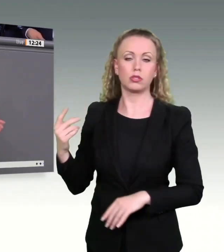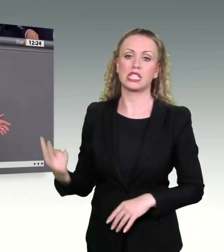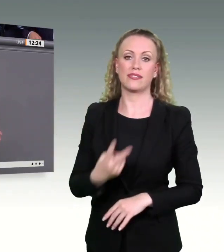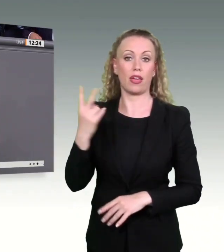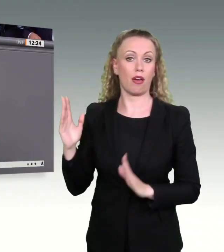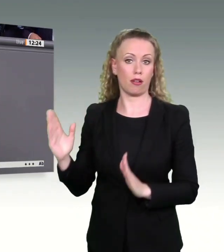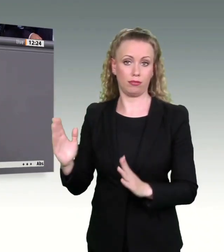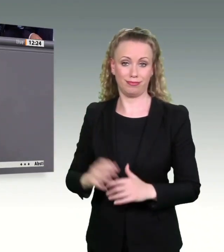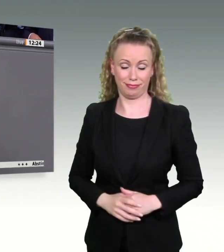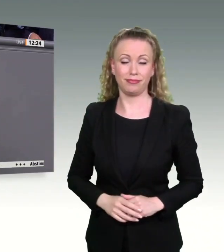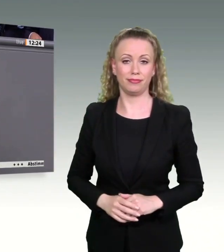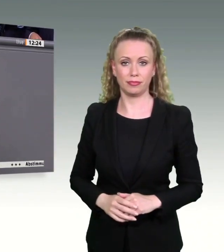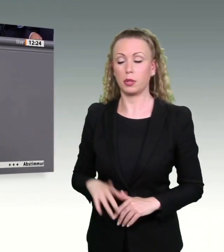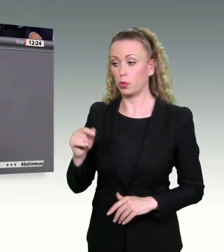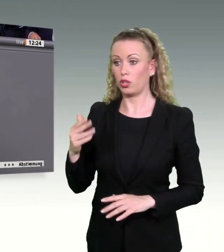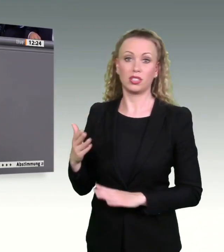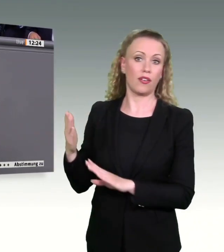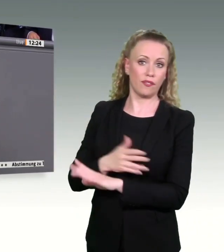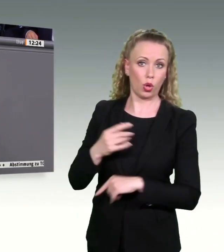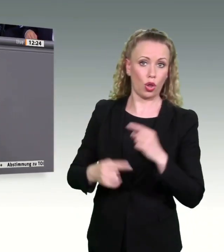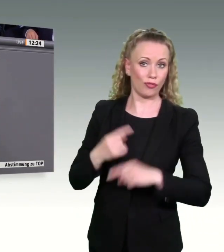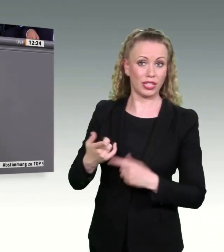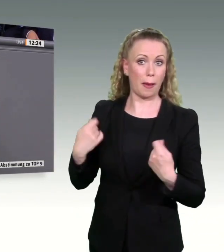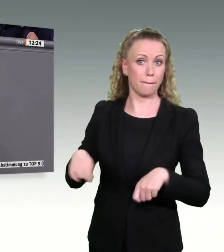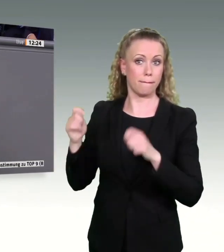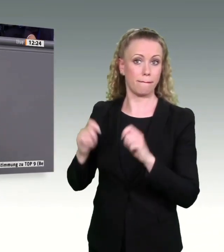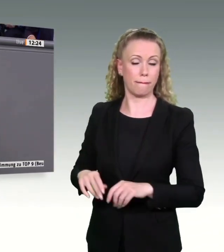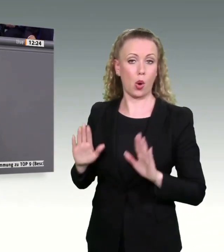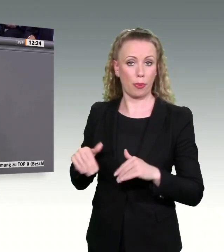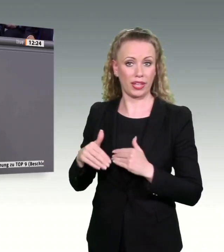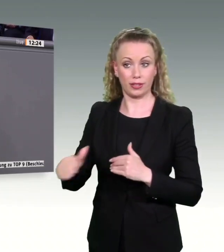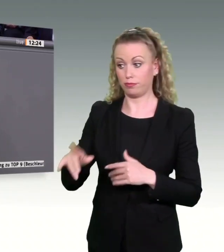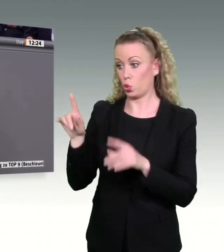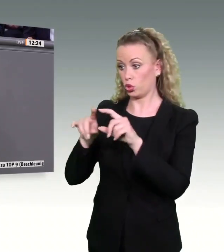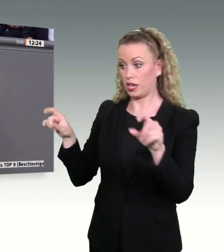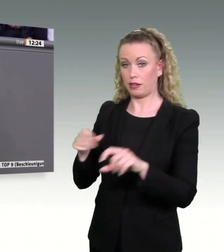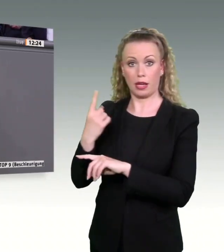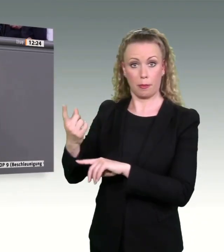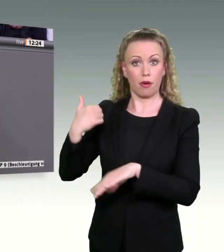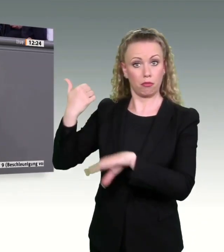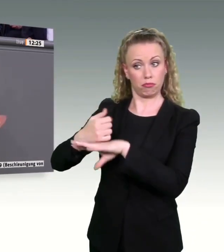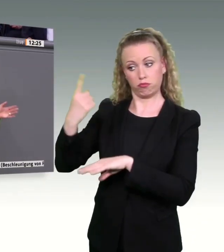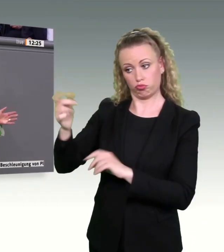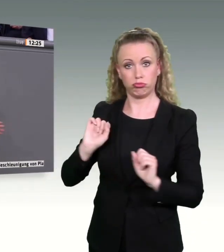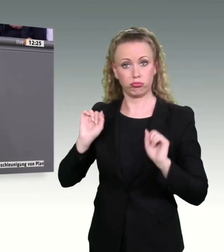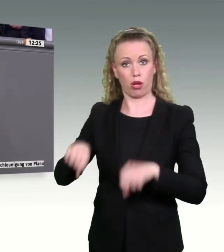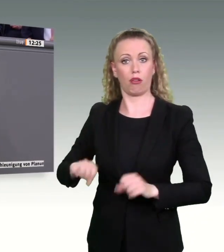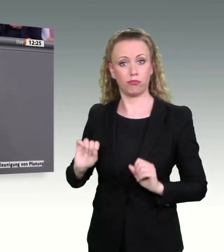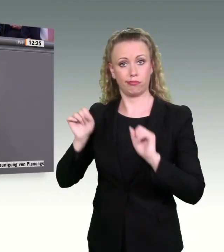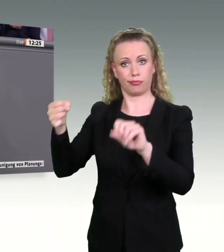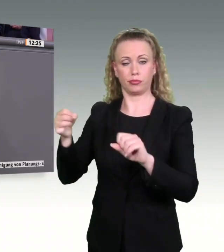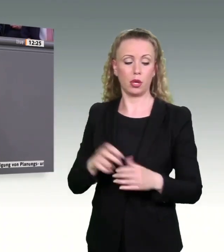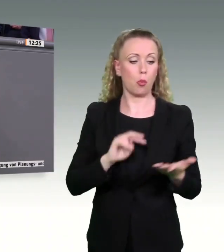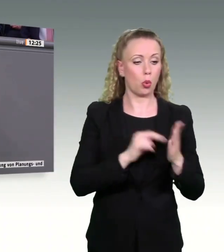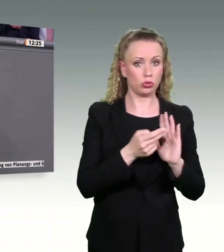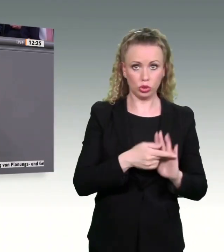vorläufiger Baubeginn. Ein Unternehmer, der konnte eine Politik, wollte. Wo ein Wille ist,